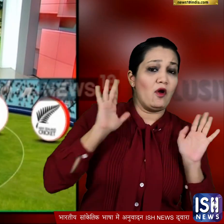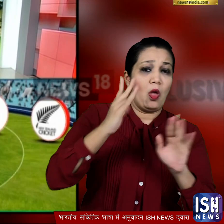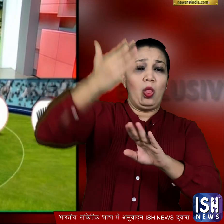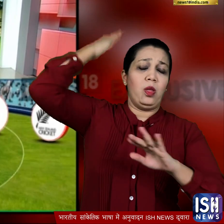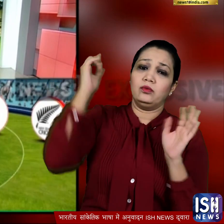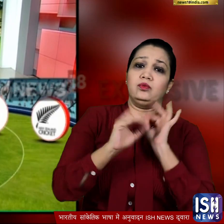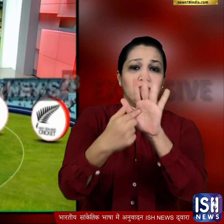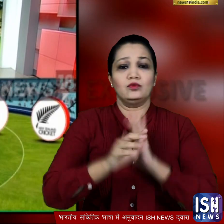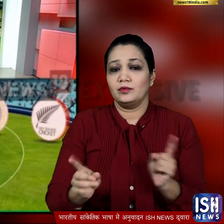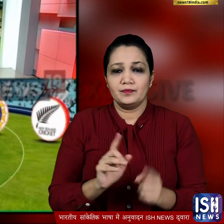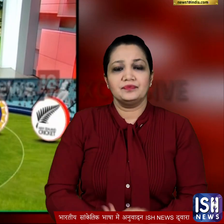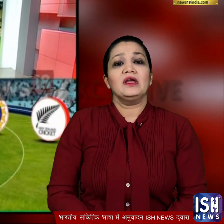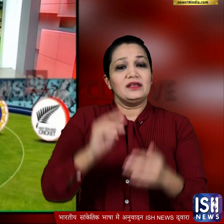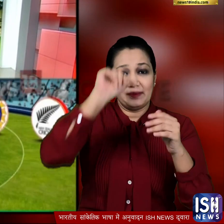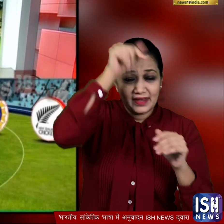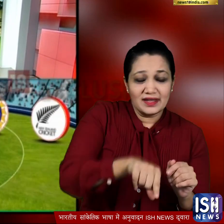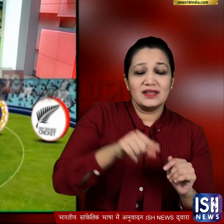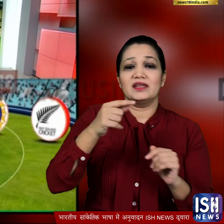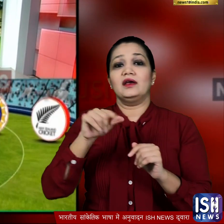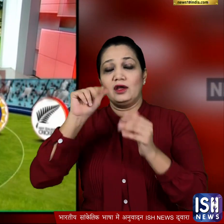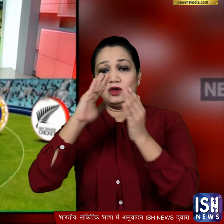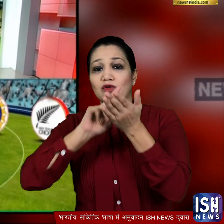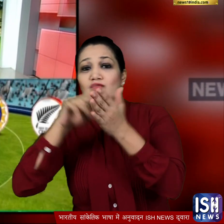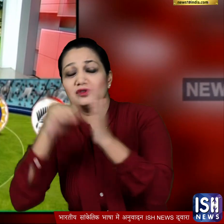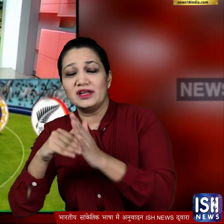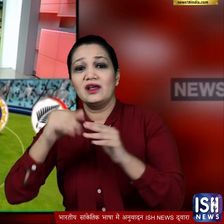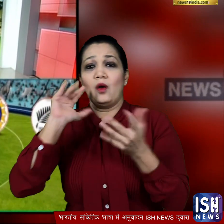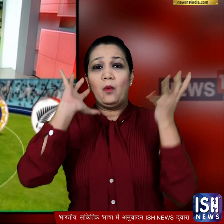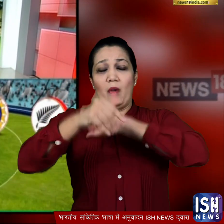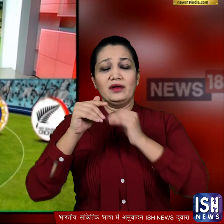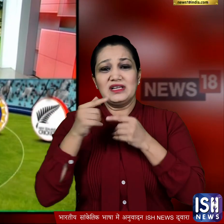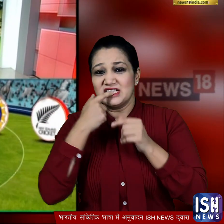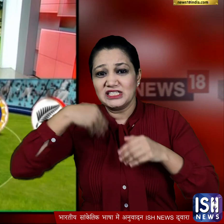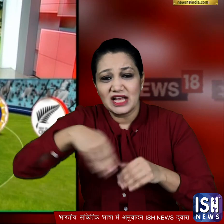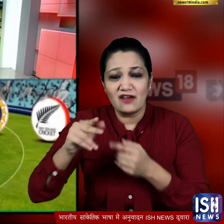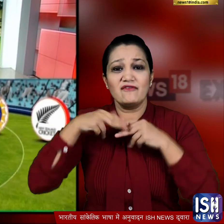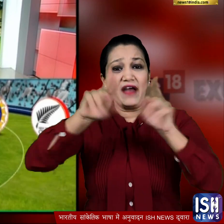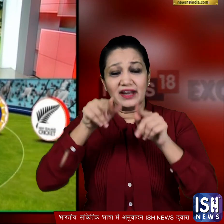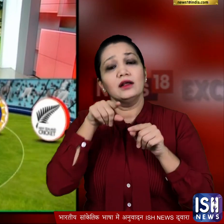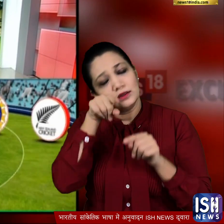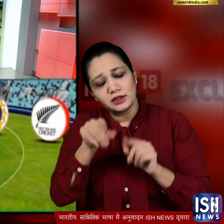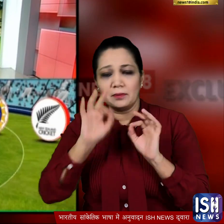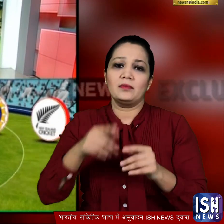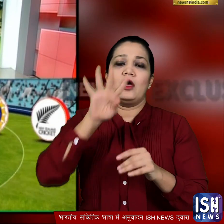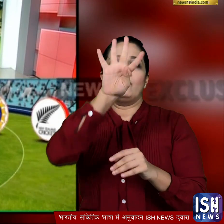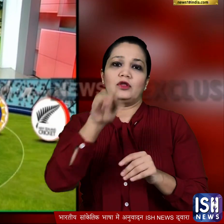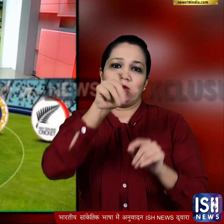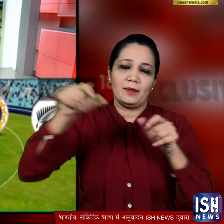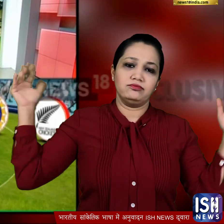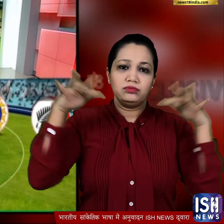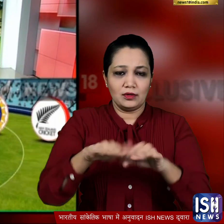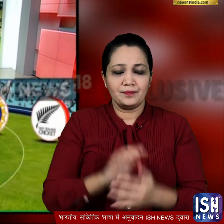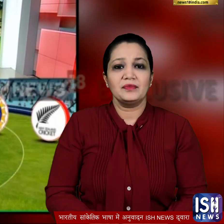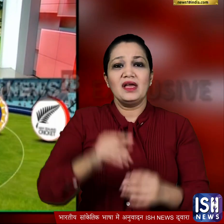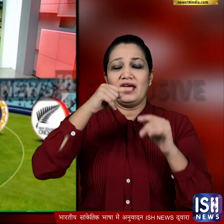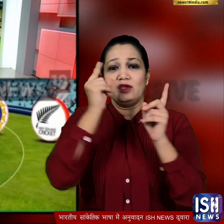नहीं होनी चाहिए। इसी तरह भारत और न्यूजीलैंड के बीच वर्ल्ड टेस्ट चैंपियनशिप के फाइनल मैच में भी 4,000 दर्शक आ सकेंगे। ये मुकाबला